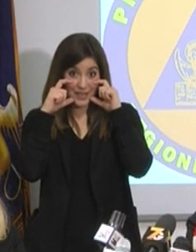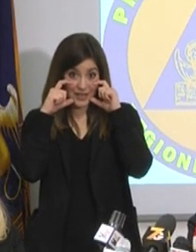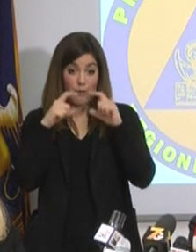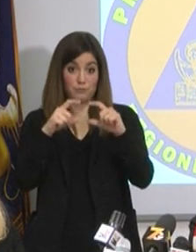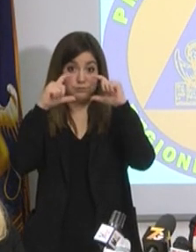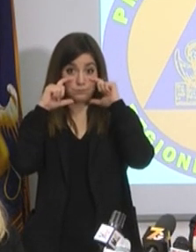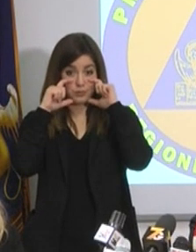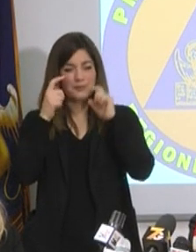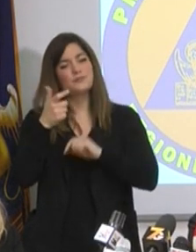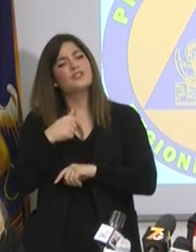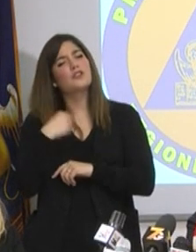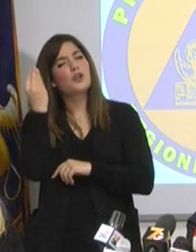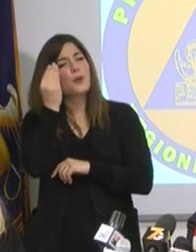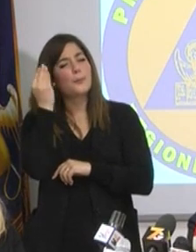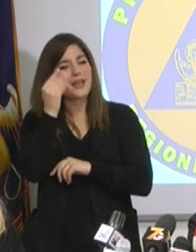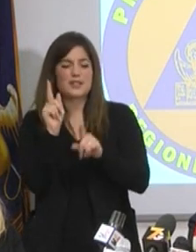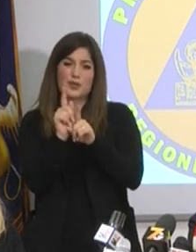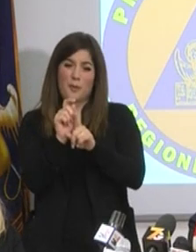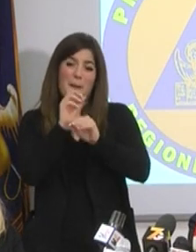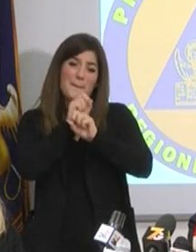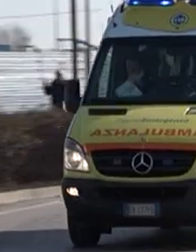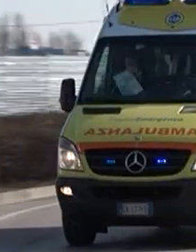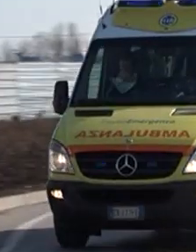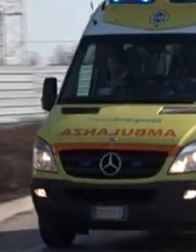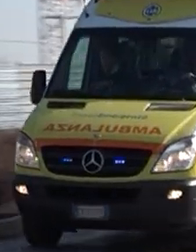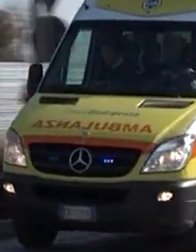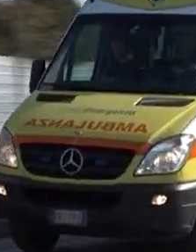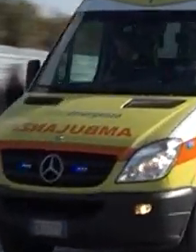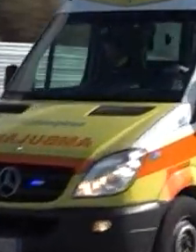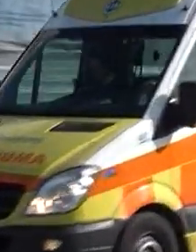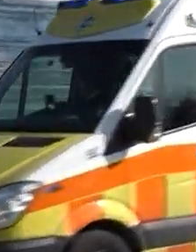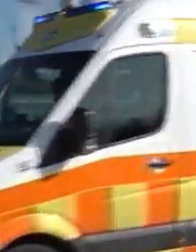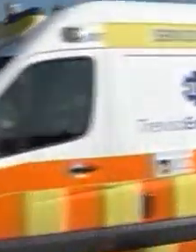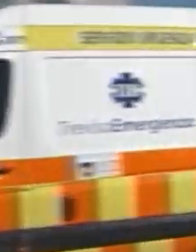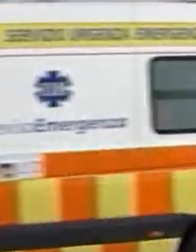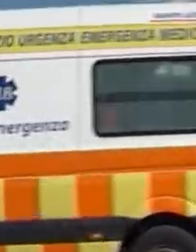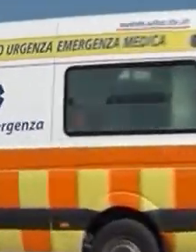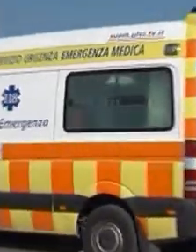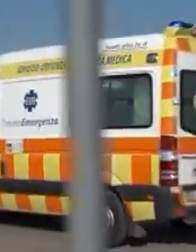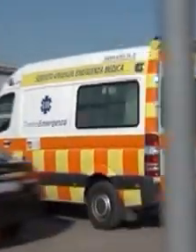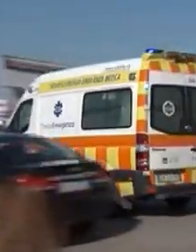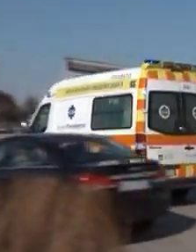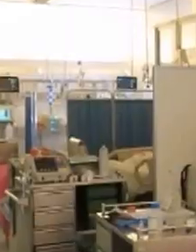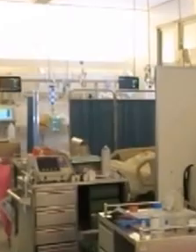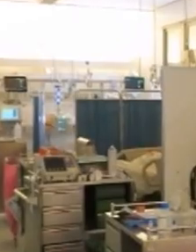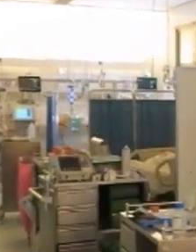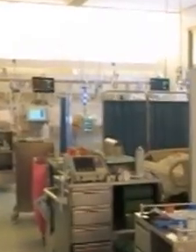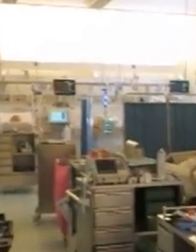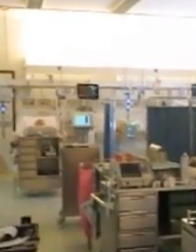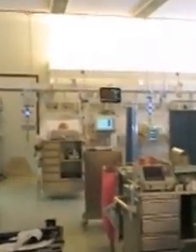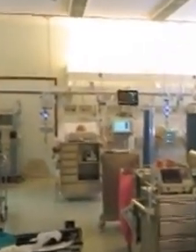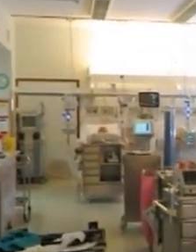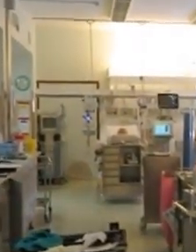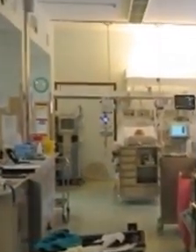punti stampa quotidiani portando proprio la mascherina per quanto riguarda l'emergenza coronavirus ormai è ufficiale il